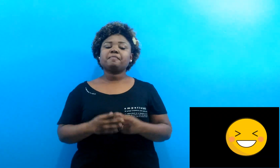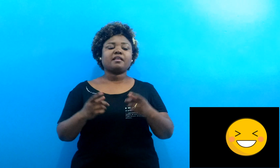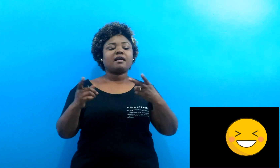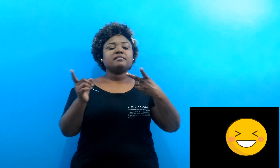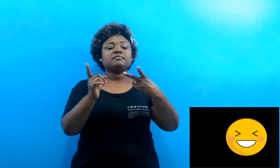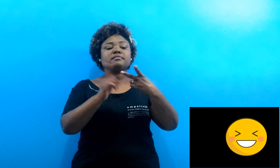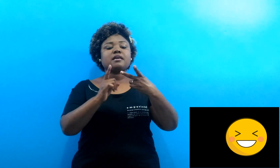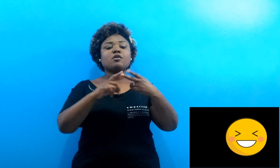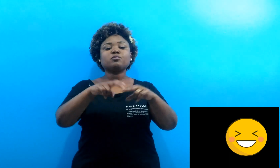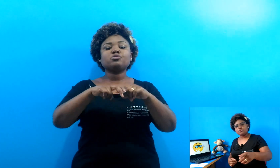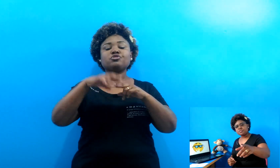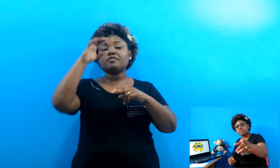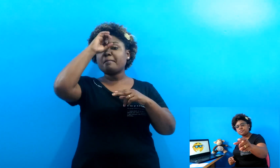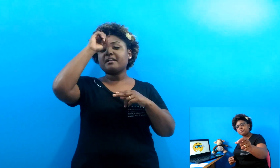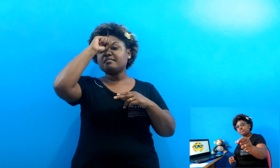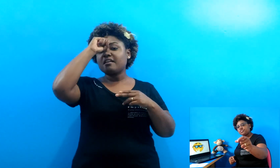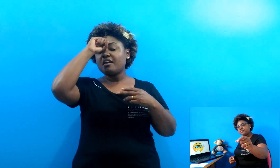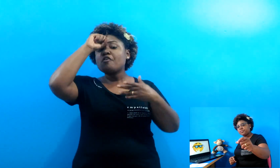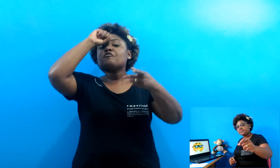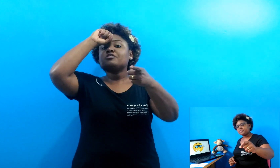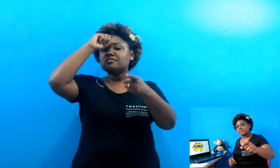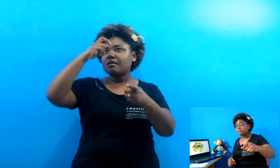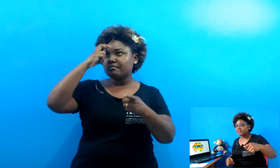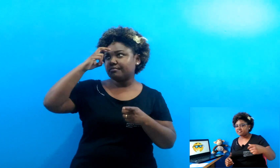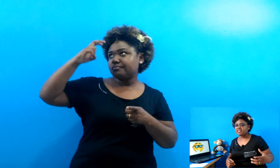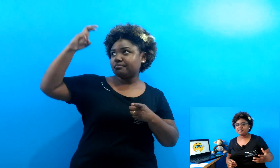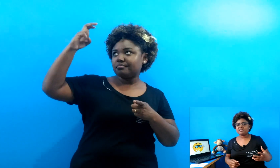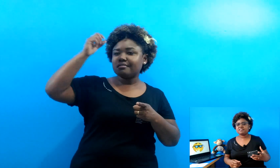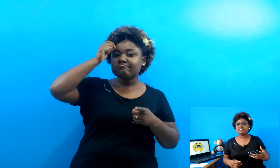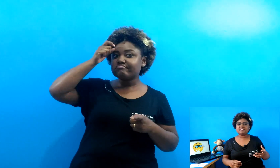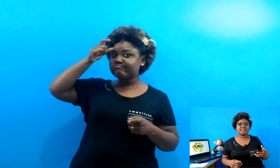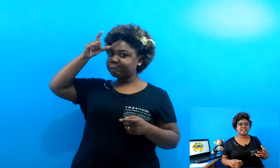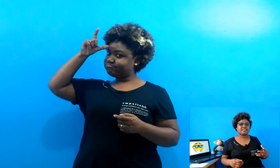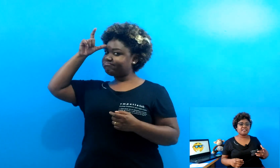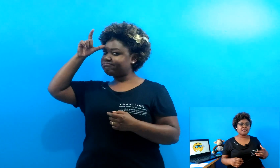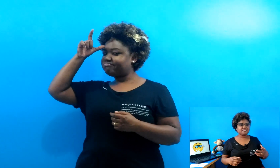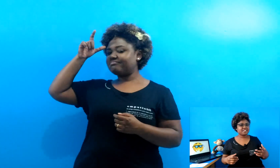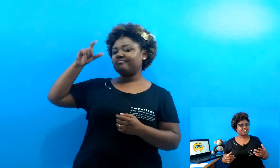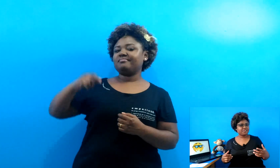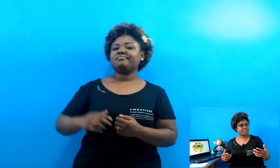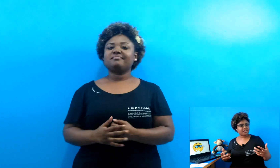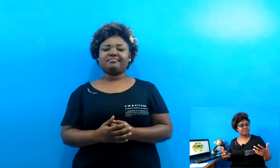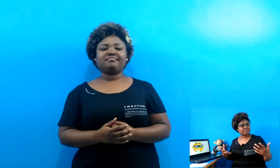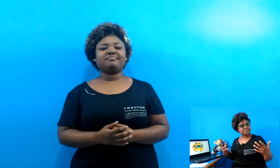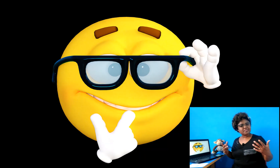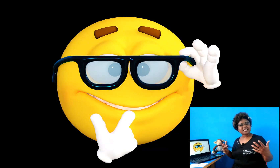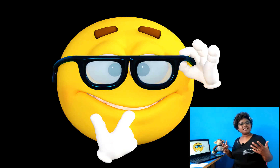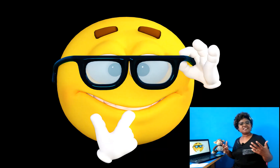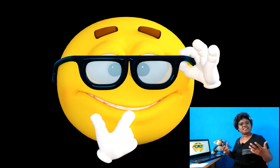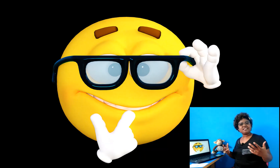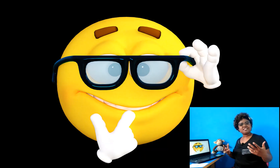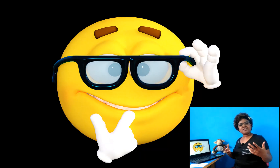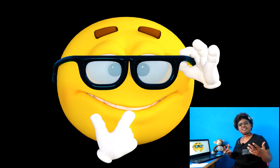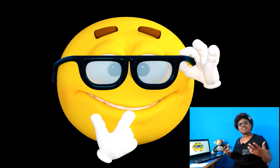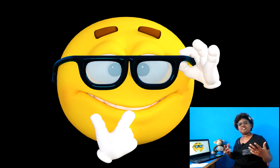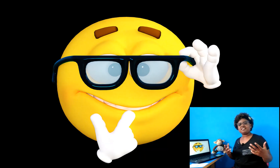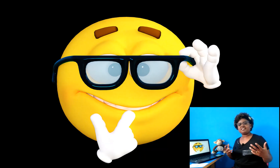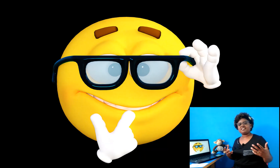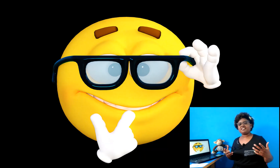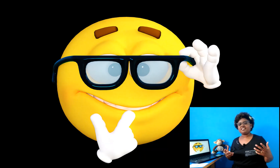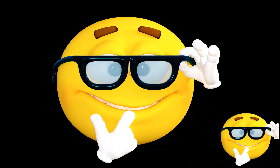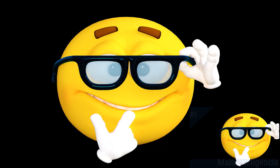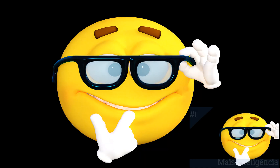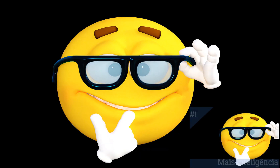tímido. O segundo motivo para você aprender a língua de sinais é que você vai ficar mais